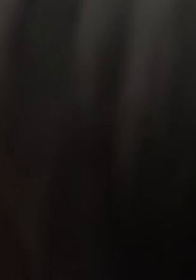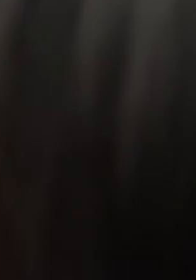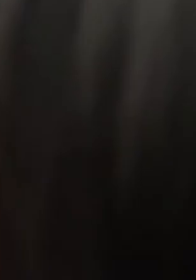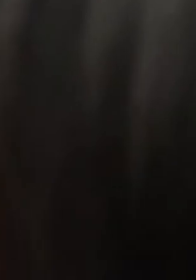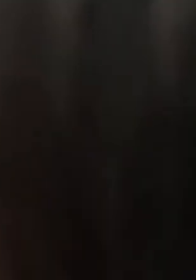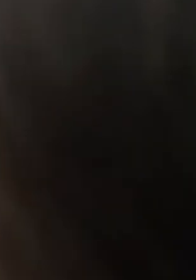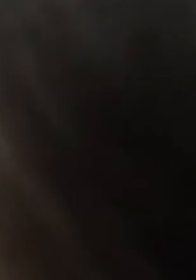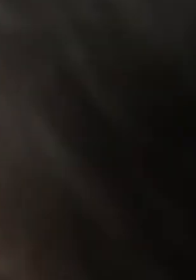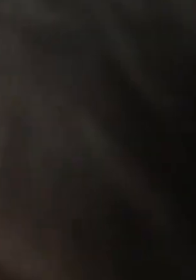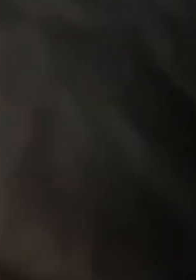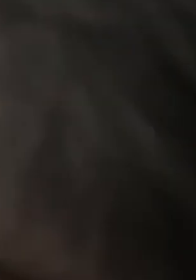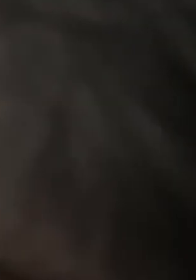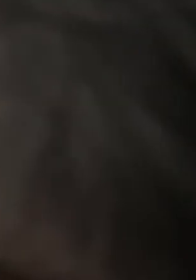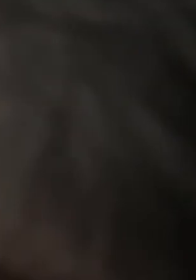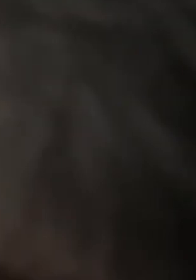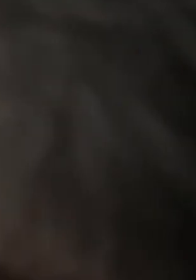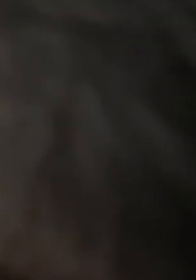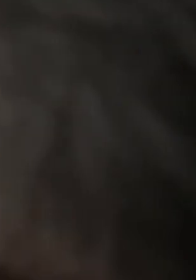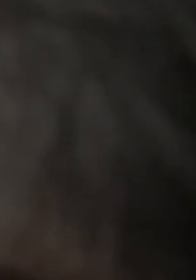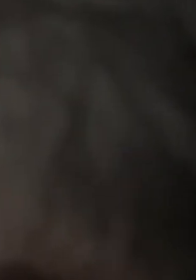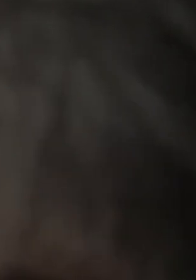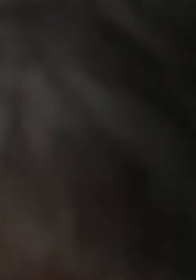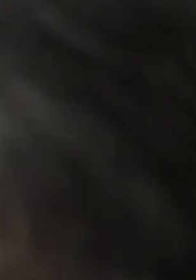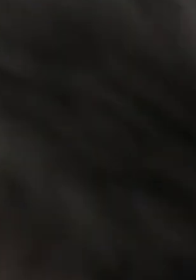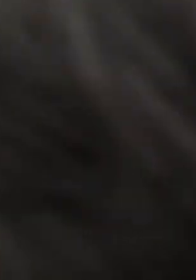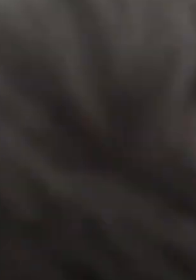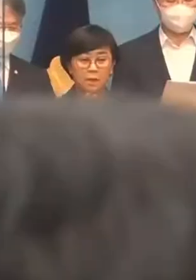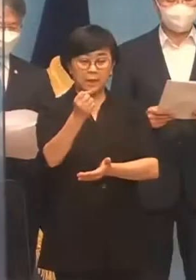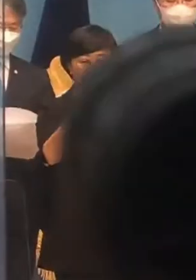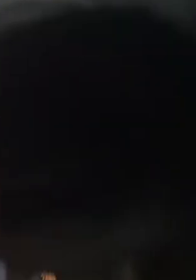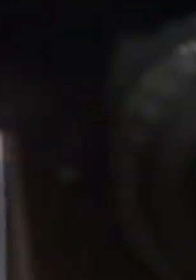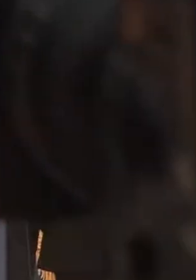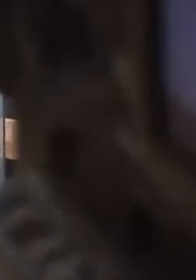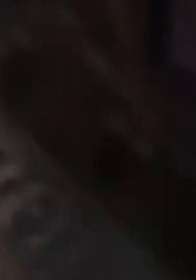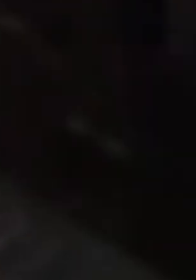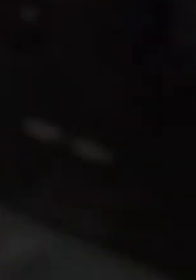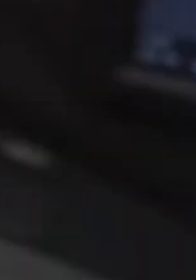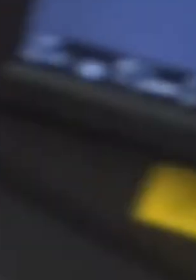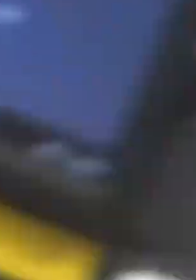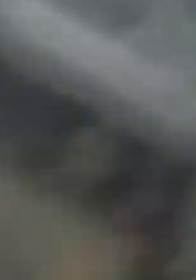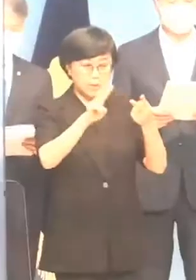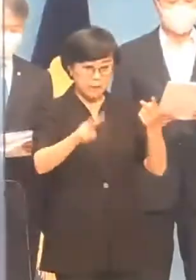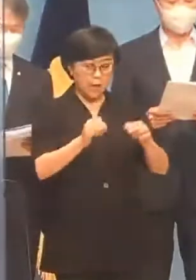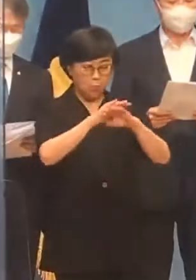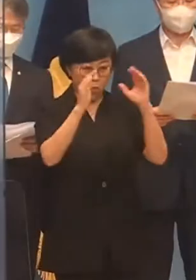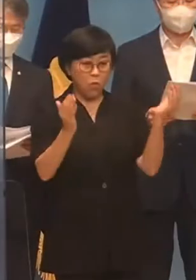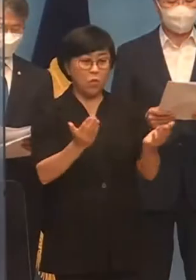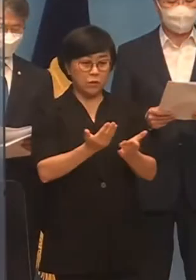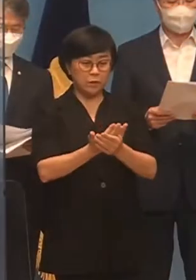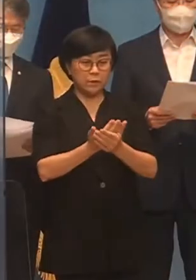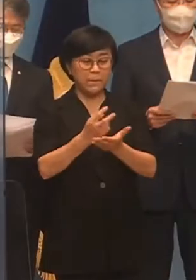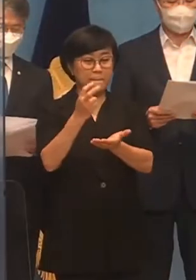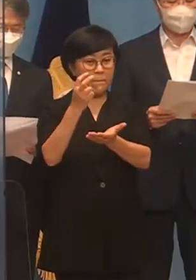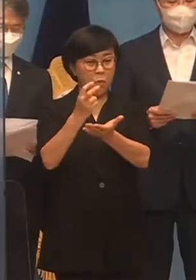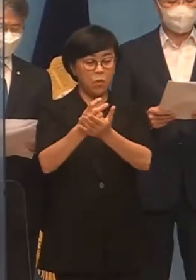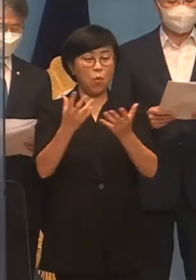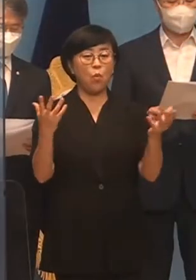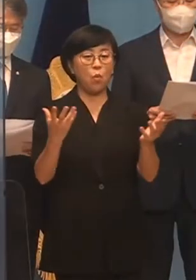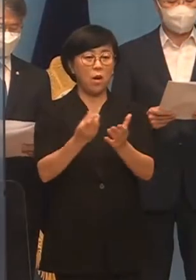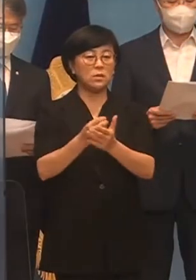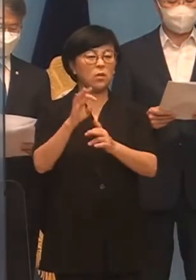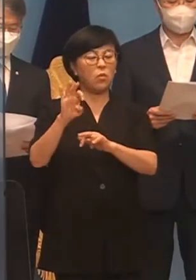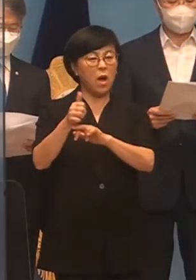우리 검찰은 검찰사법이라는 표현이 무색할 정도로 형사사법 절차 전반을 지배하는 절대 강자로 군림하고